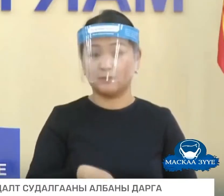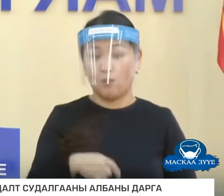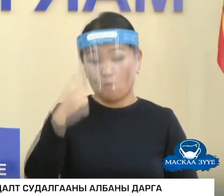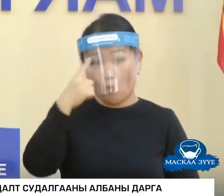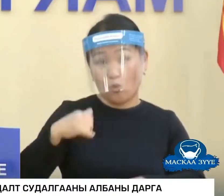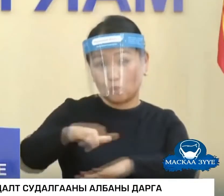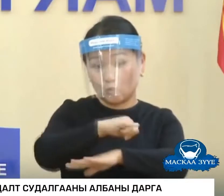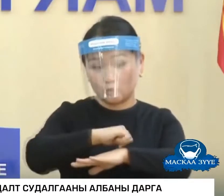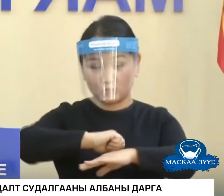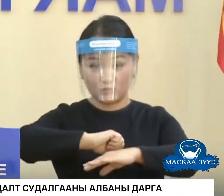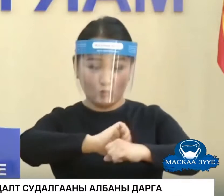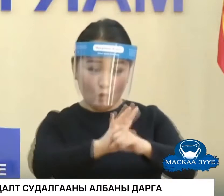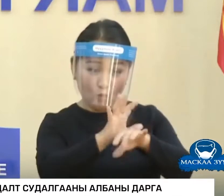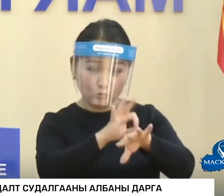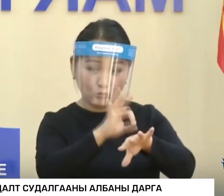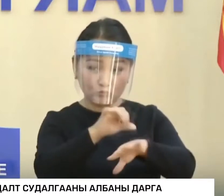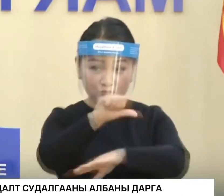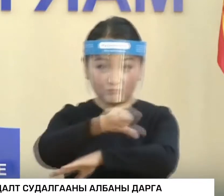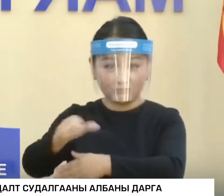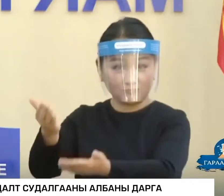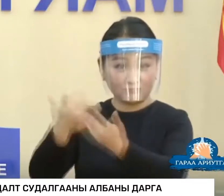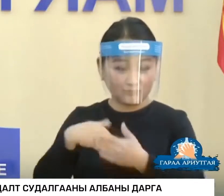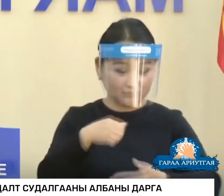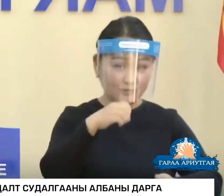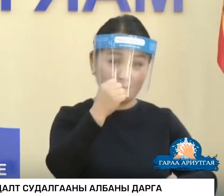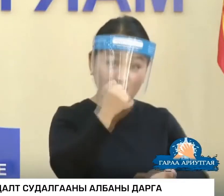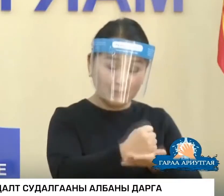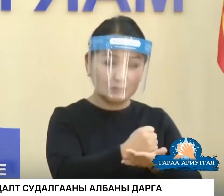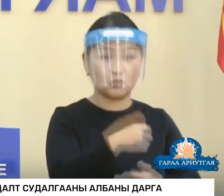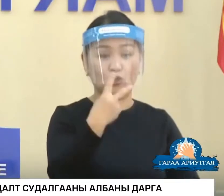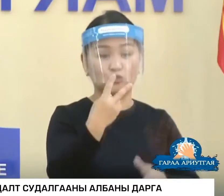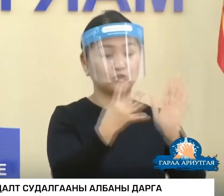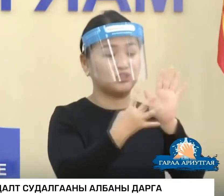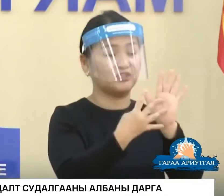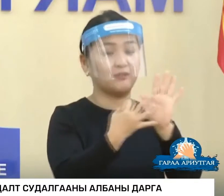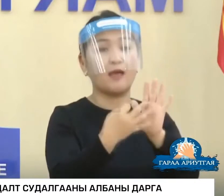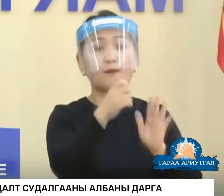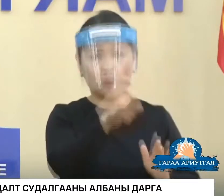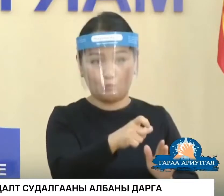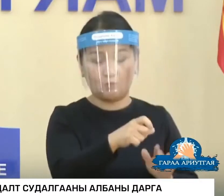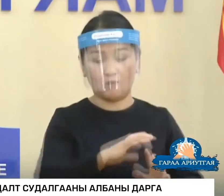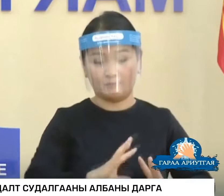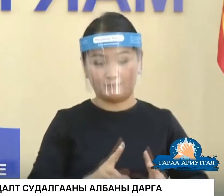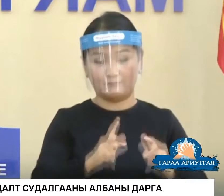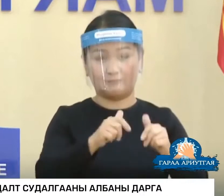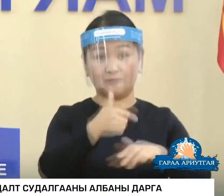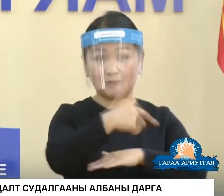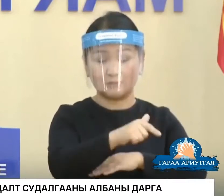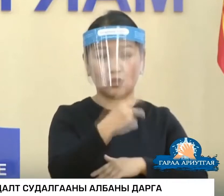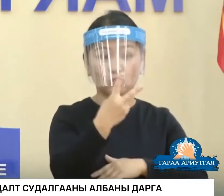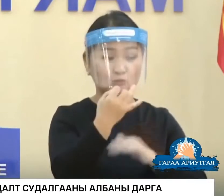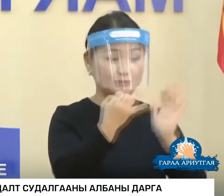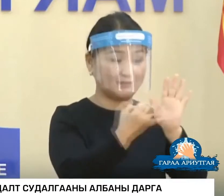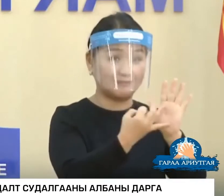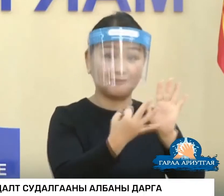2 үрлэгтэн орычырэж болыгтэссоң коронавирус талдуырыйн 12-үйрэн аай мэндов холтул. Үнээс эдгэрсэн 12-үйн далан